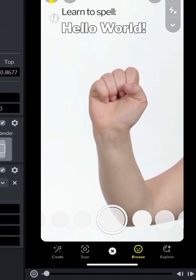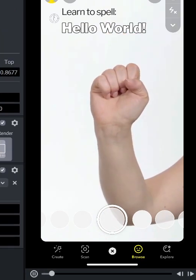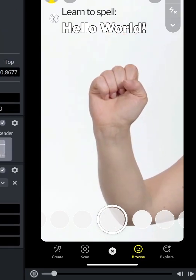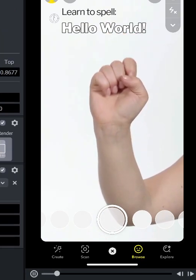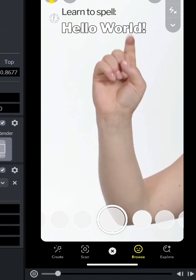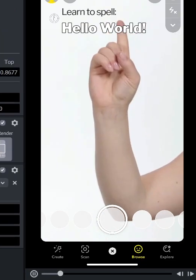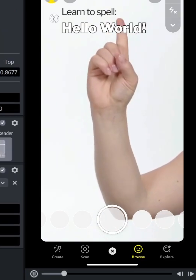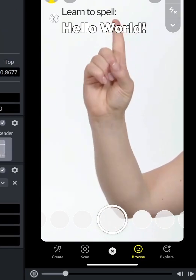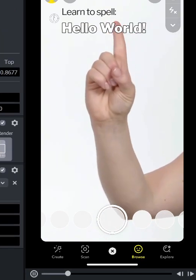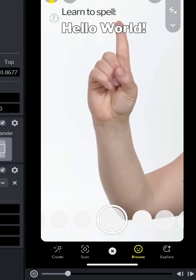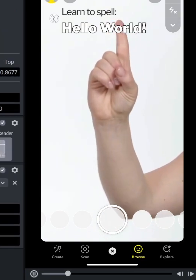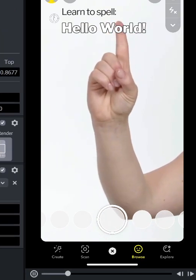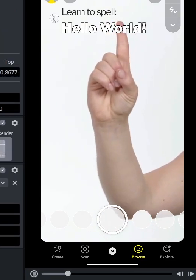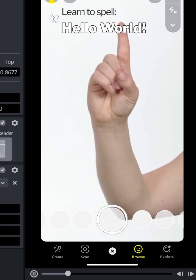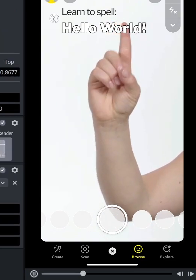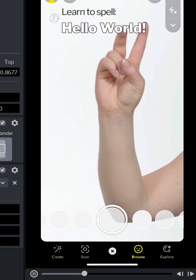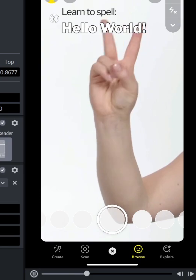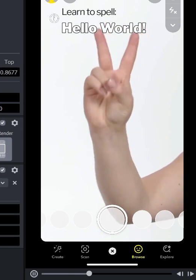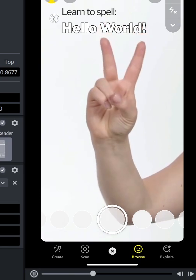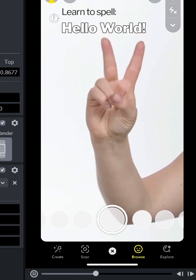el resultado de la detección.